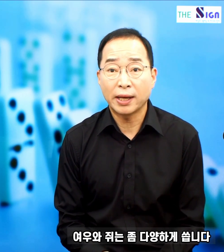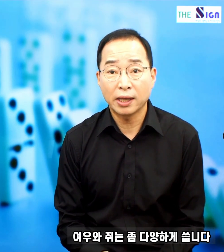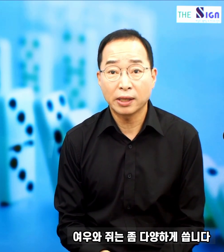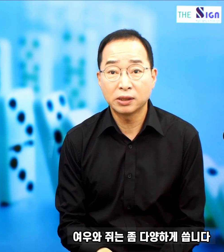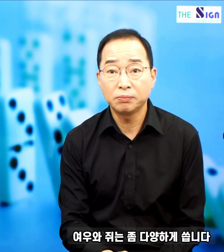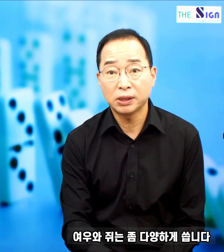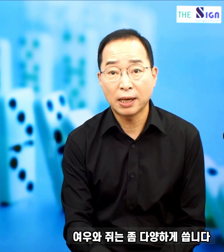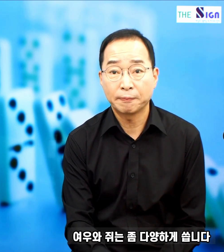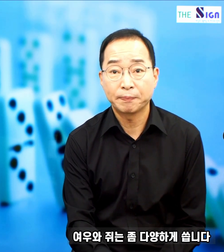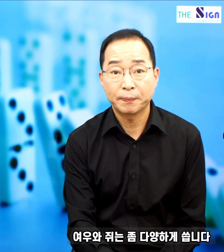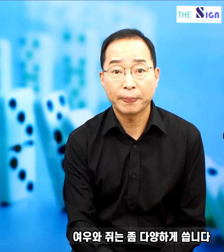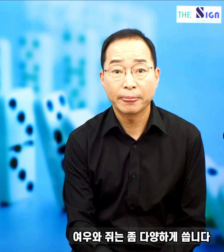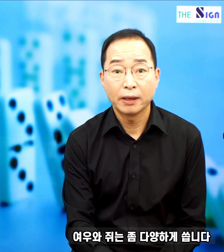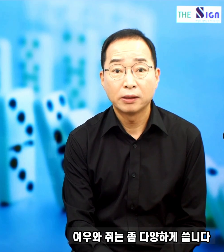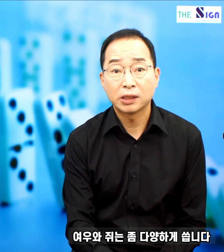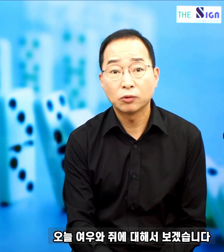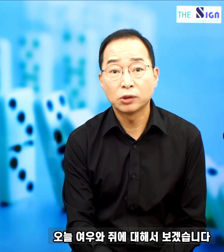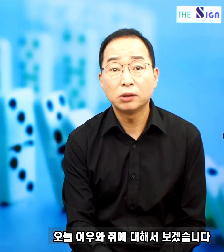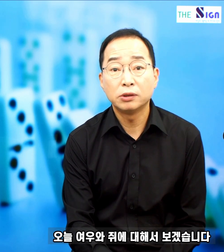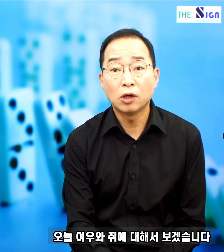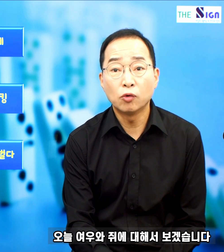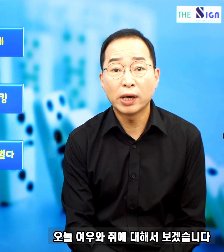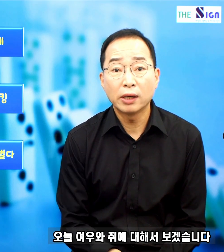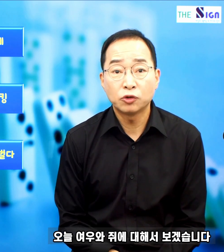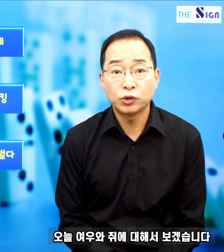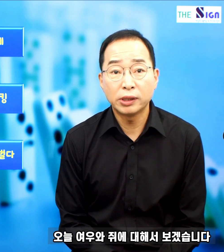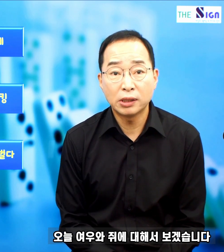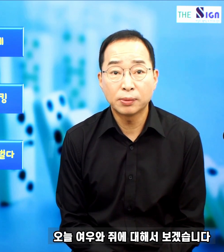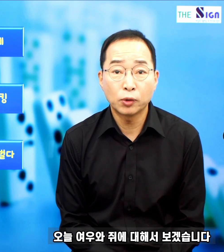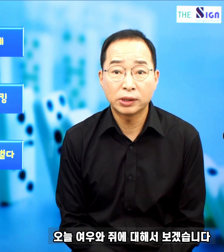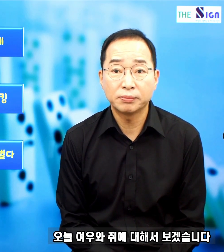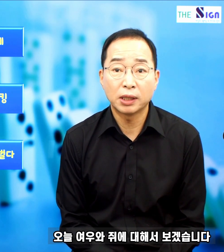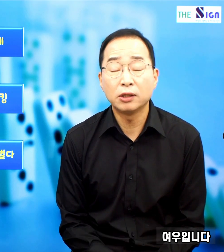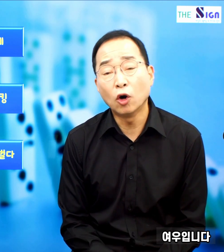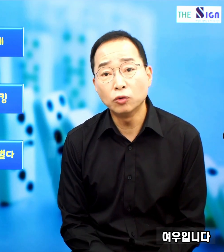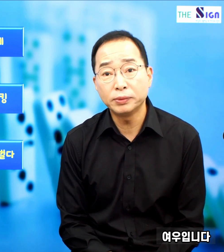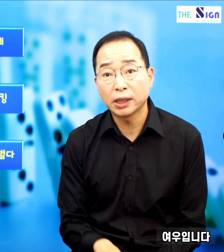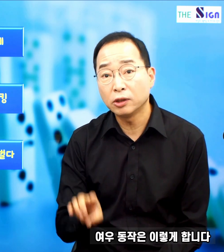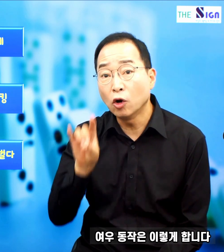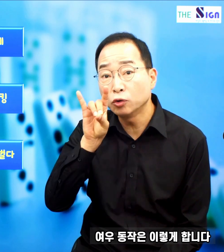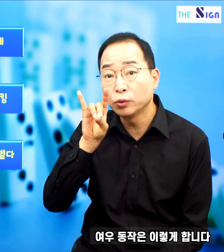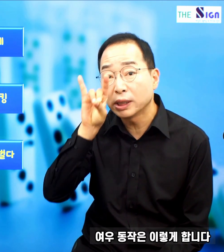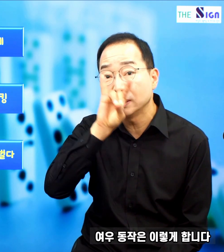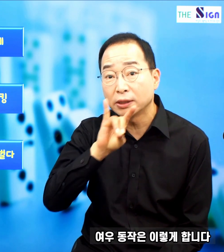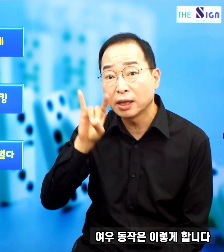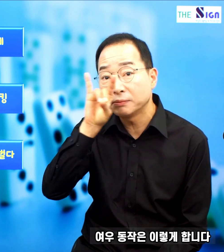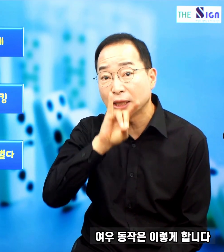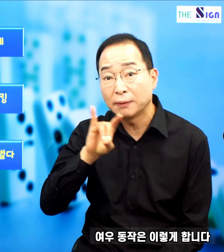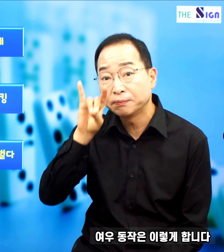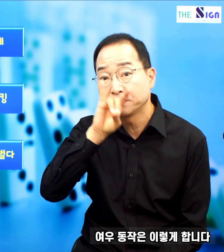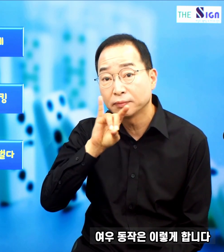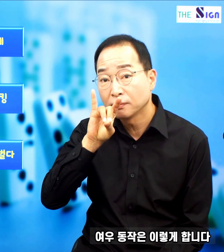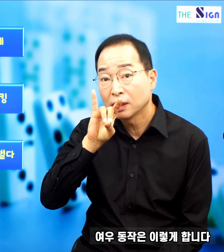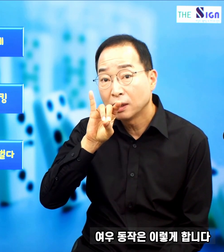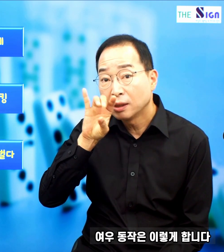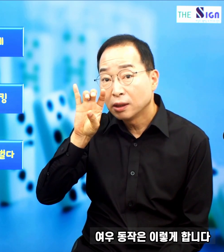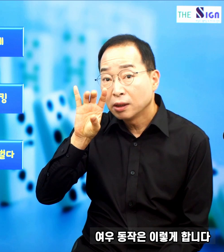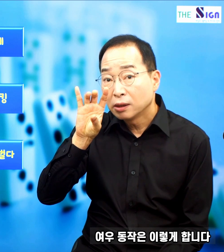다양하게 씁니다. 자, 오늘은 여우와 쥐에 대해서 보겠습니다. 여우입니다. 여우 동작은 이렇게 합니다.